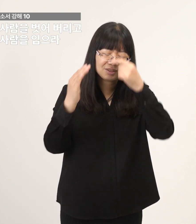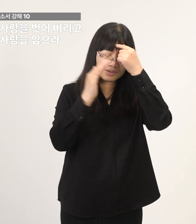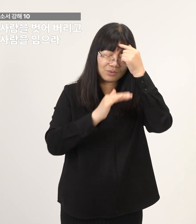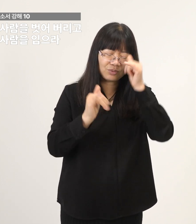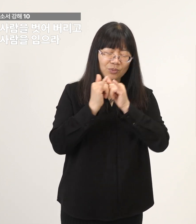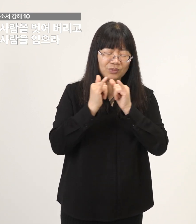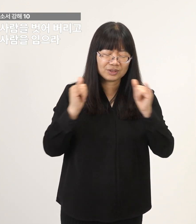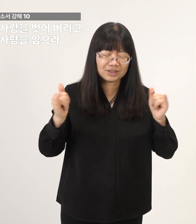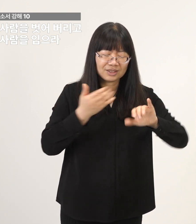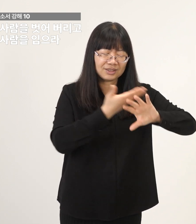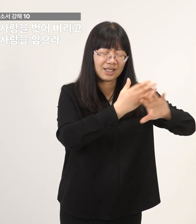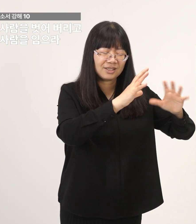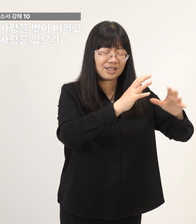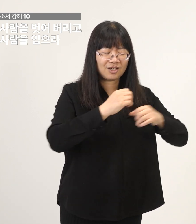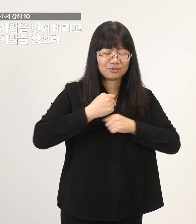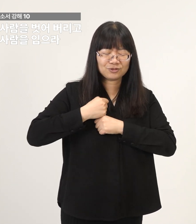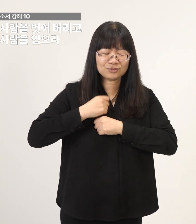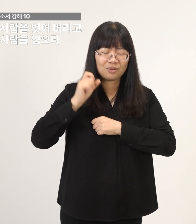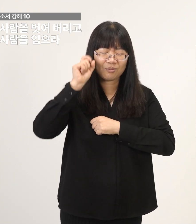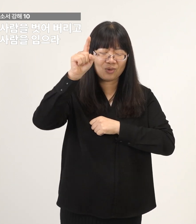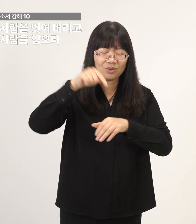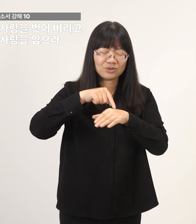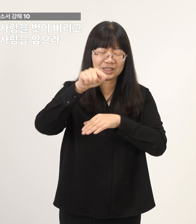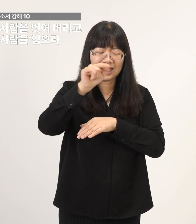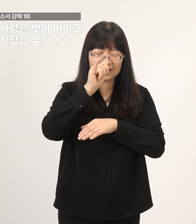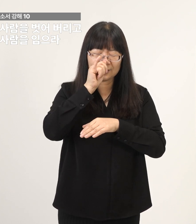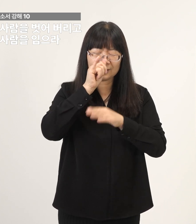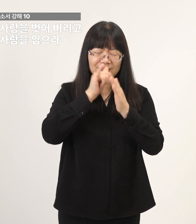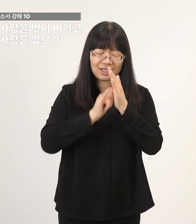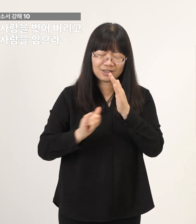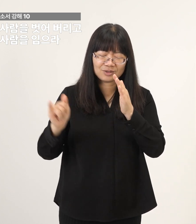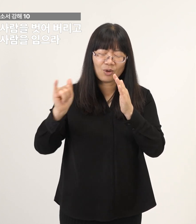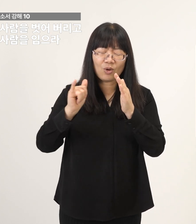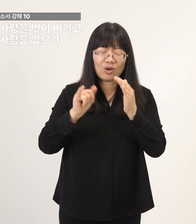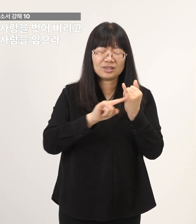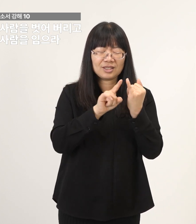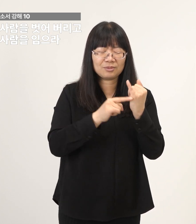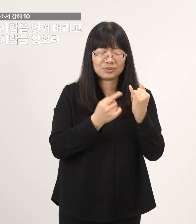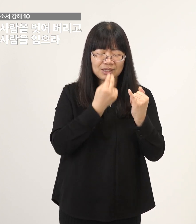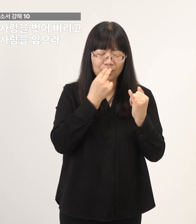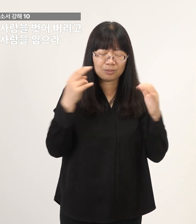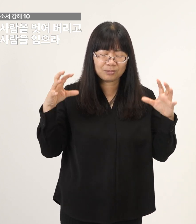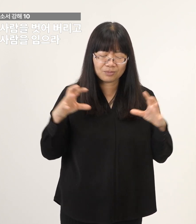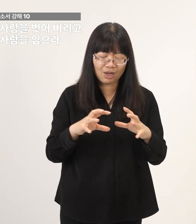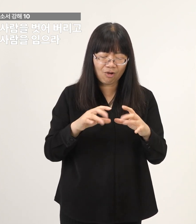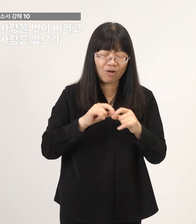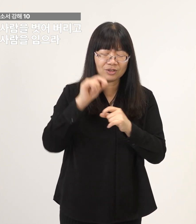성도들, 해외 군에 멀리 출타해 있는 가족들, 복중의